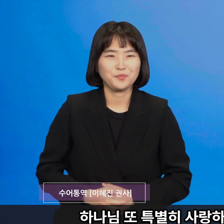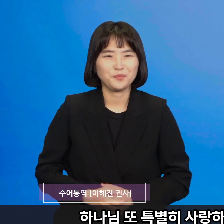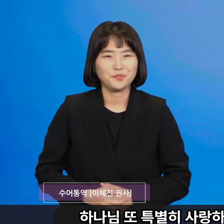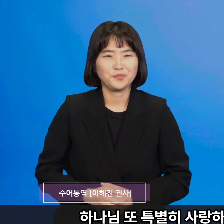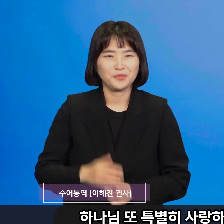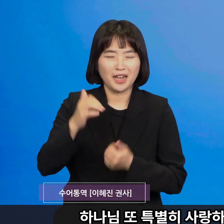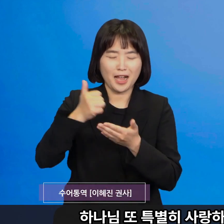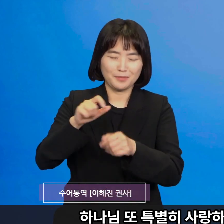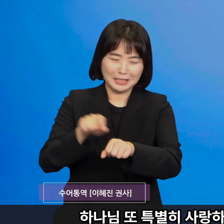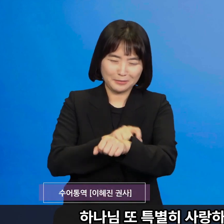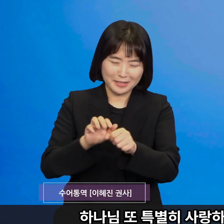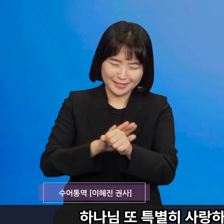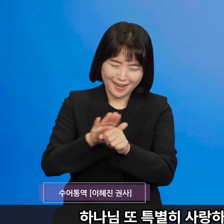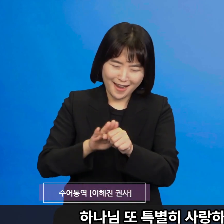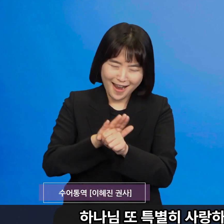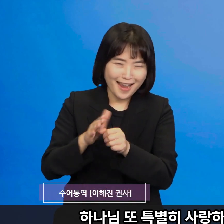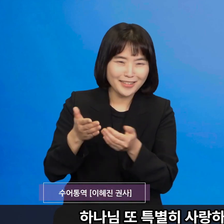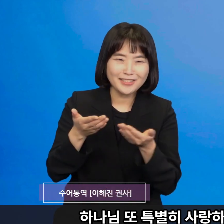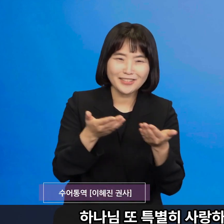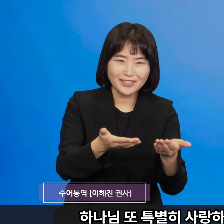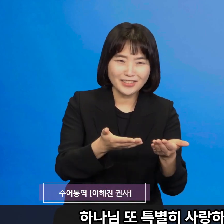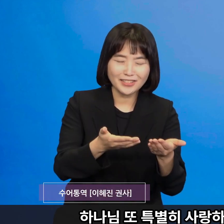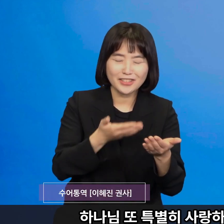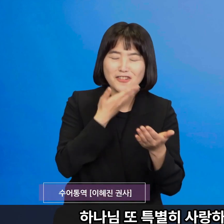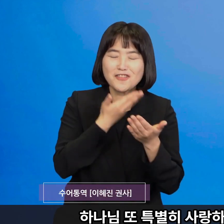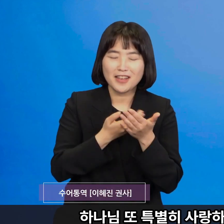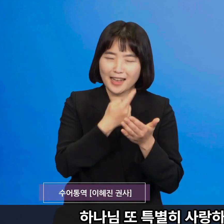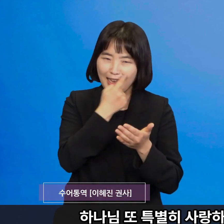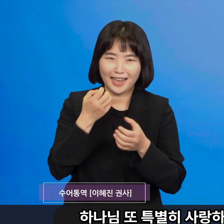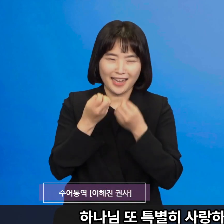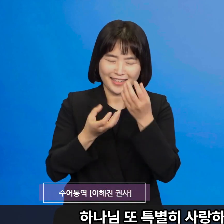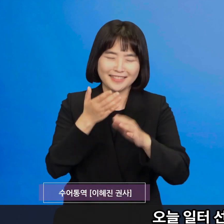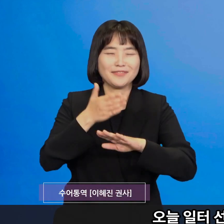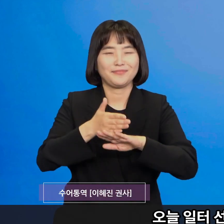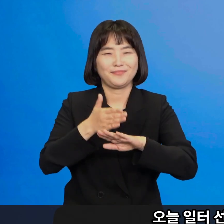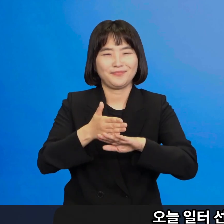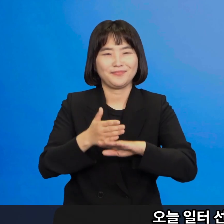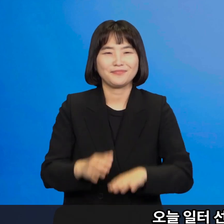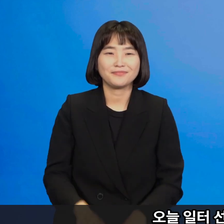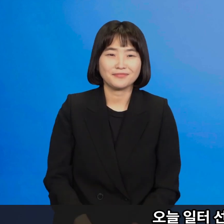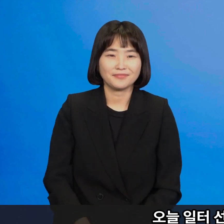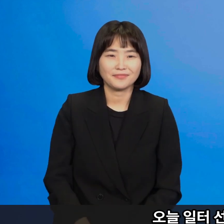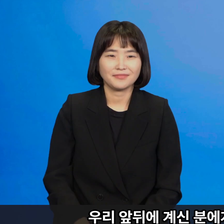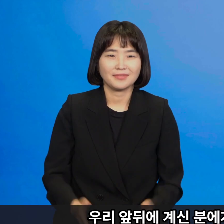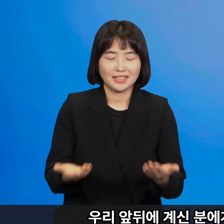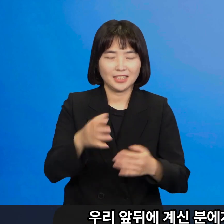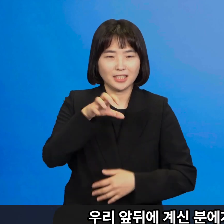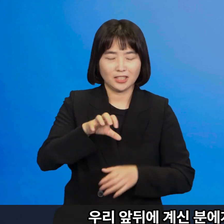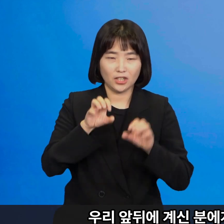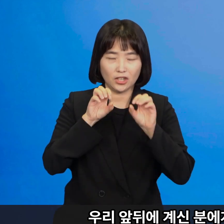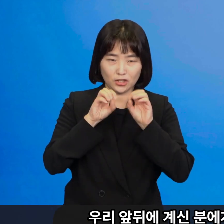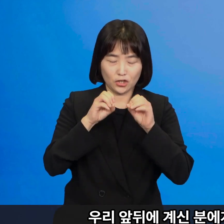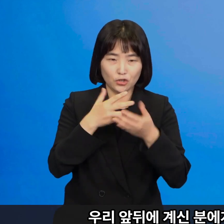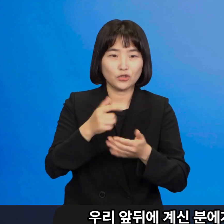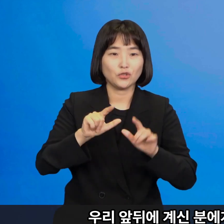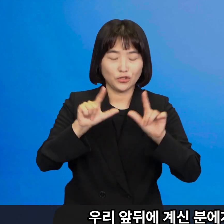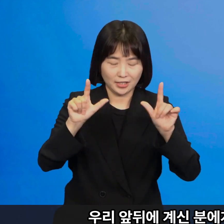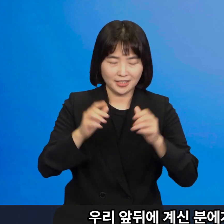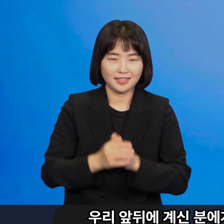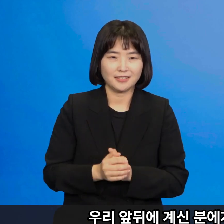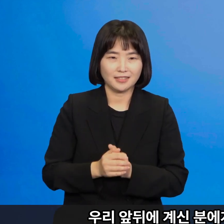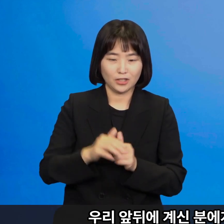하나님이 또 특별히 사랑하시는 귀한 간증 감사합니다. 오늘 일터 선교 주일입니다. 우리 앞뒤에 계신